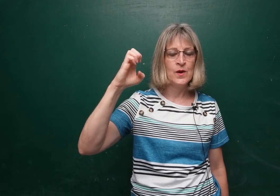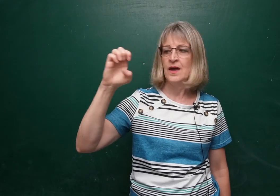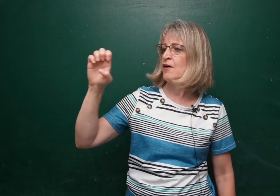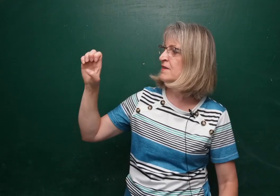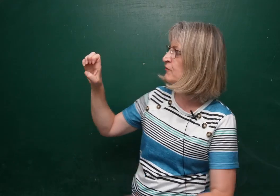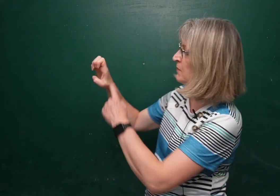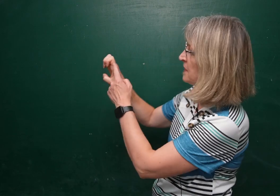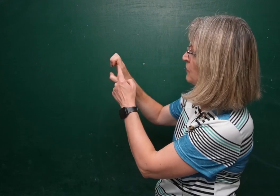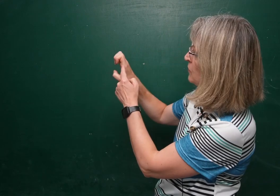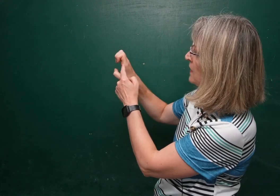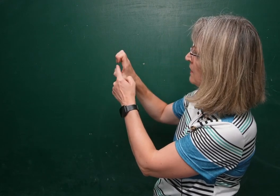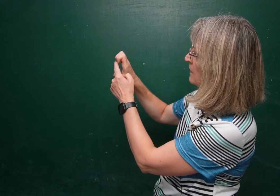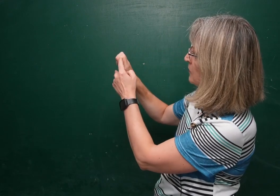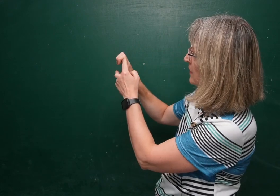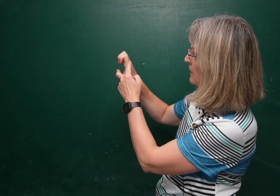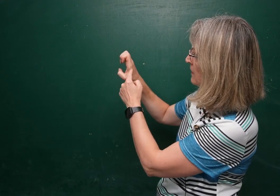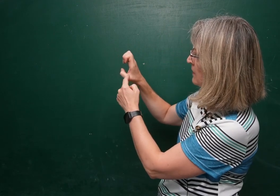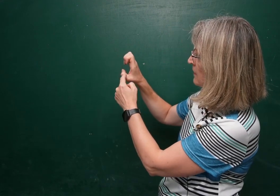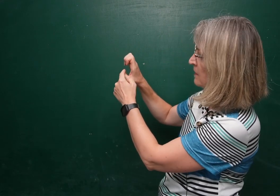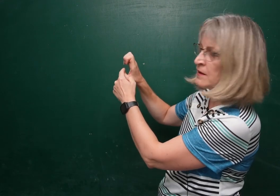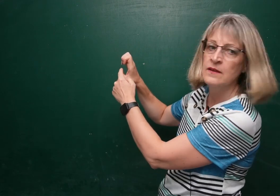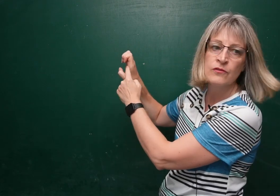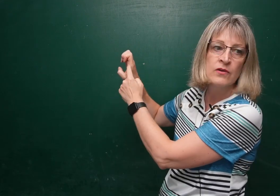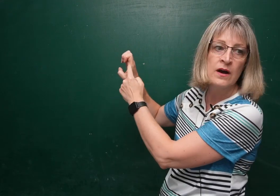En fait, tu vois bien le E là, comme ça. Tu le vois?